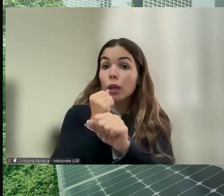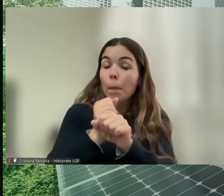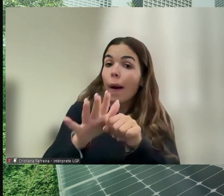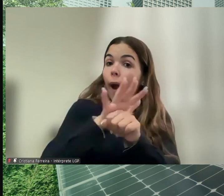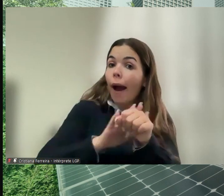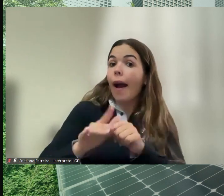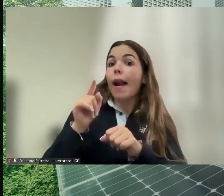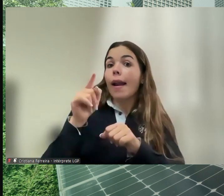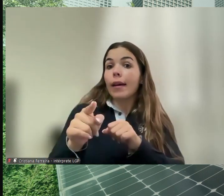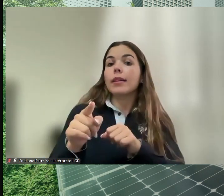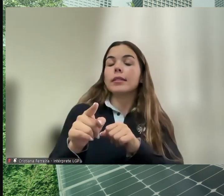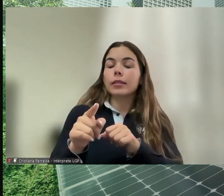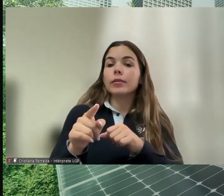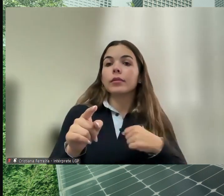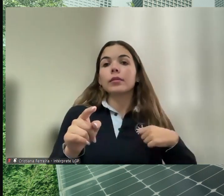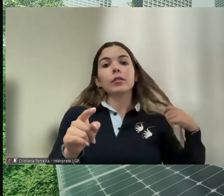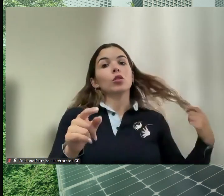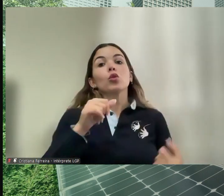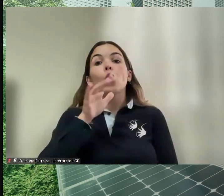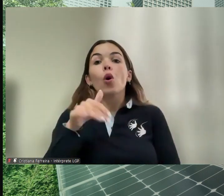estão na nossa